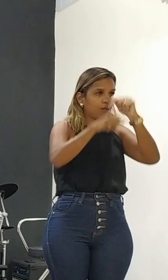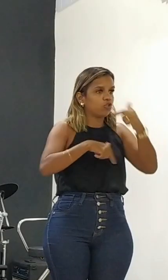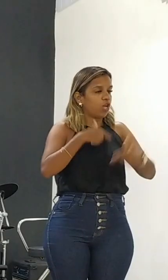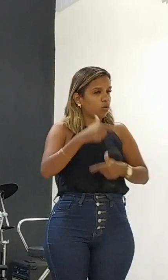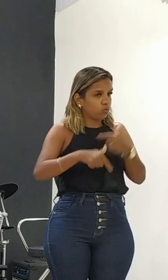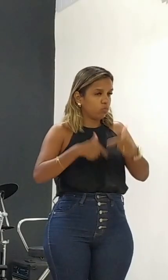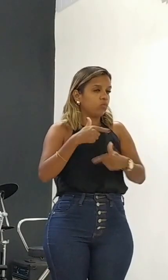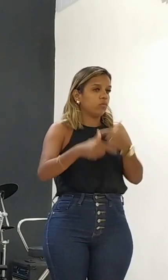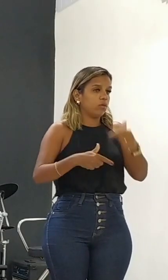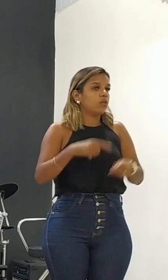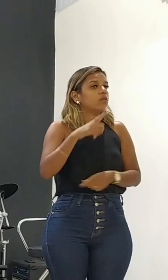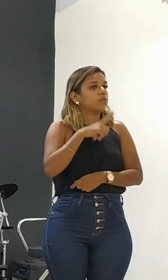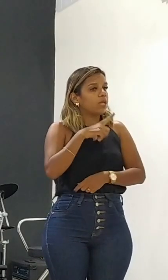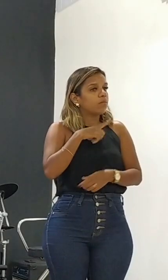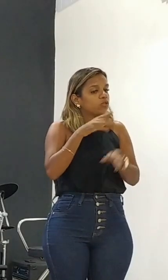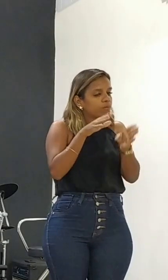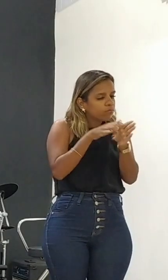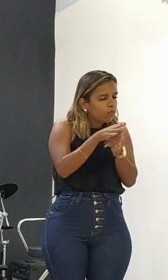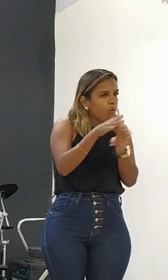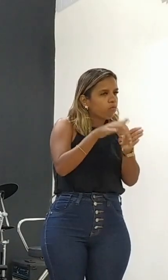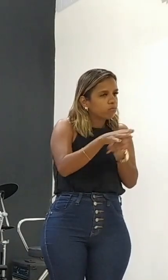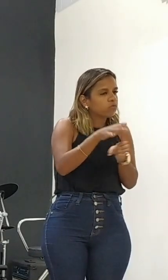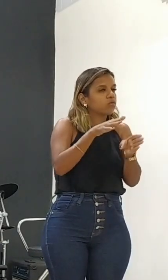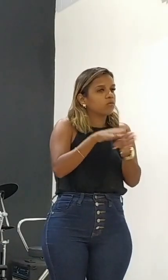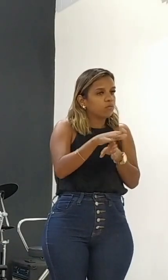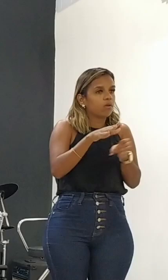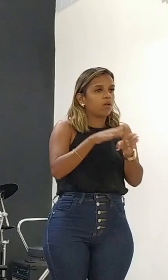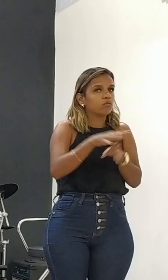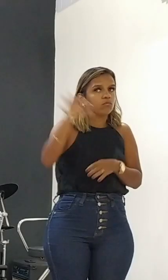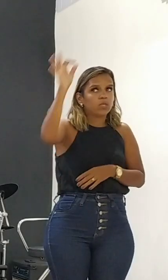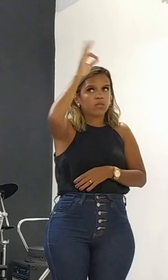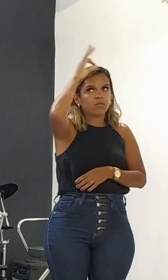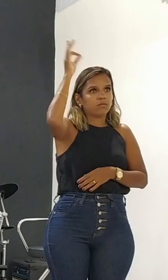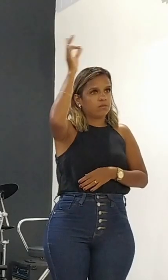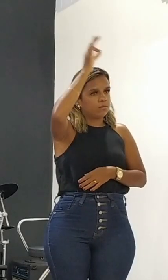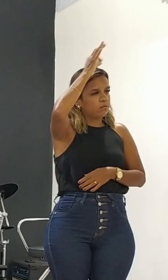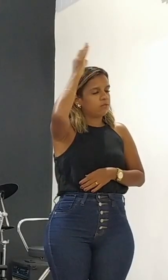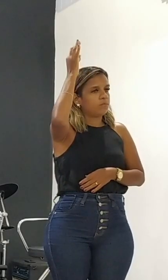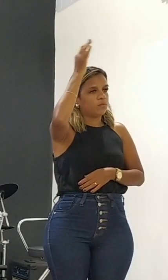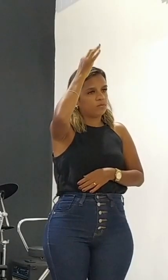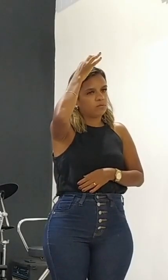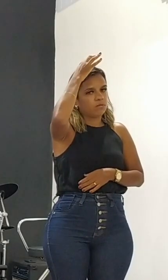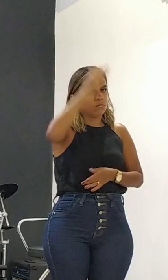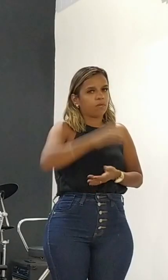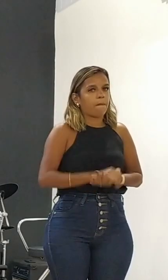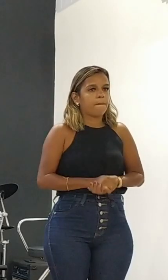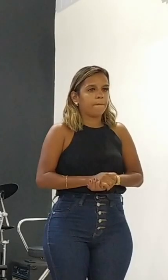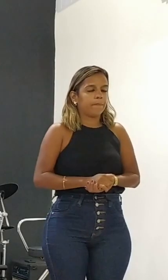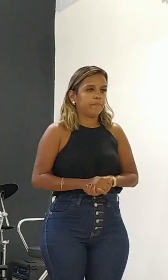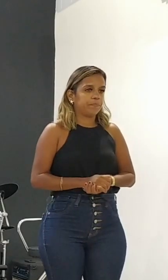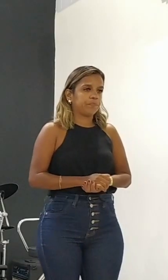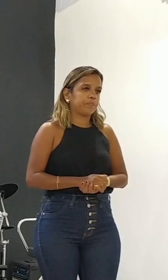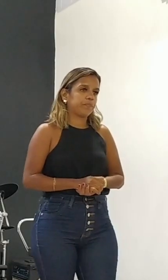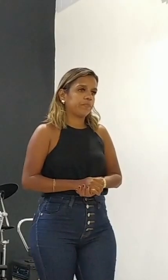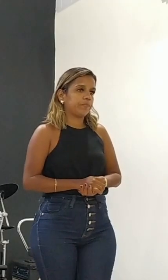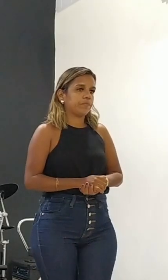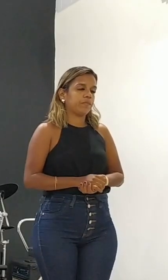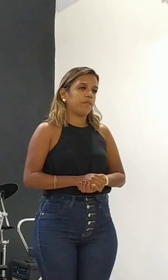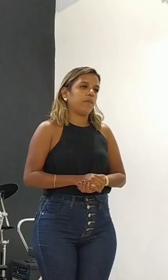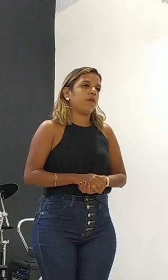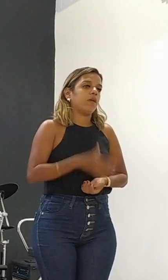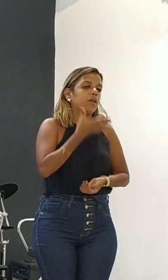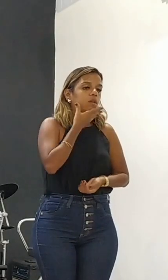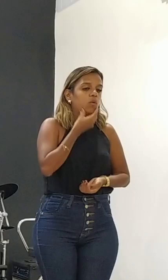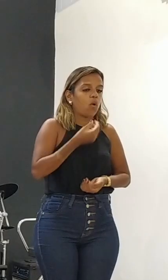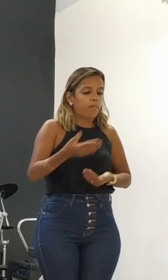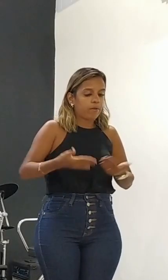também temos sido consolados por Deus, consolados pelo Espírito Santo. Aleluia. Neemias, nós sabemos que ele era copeiro do